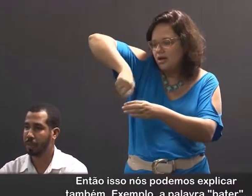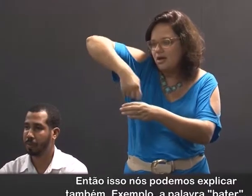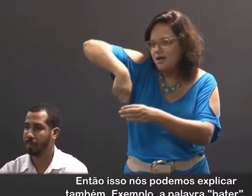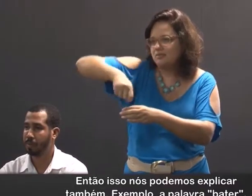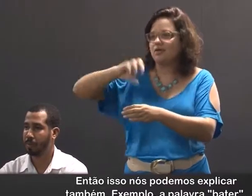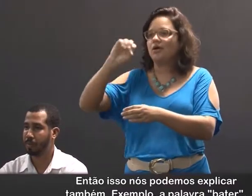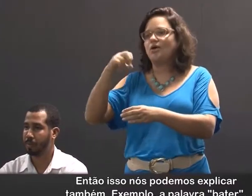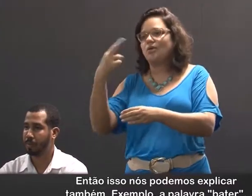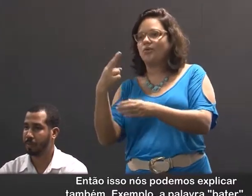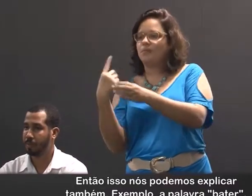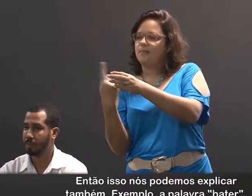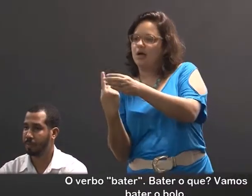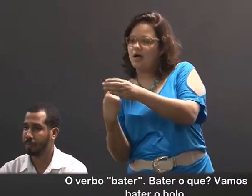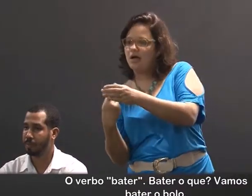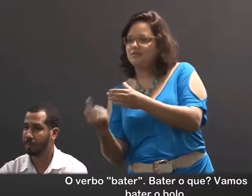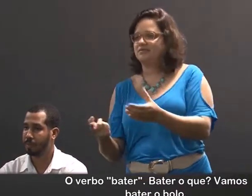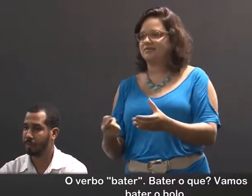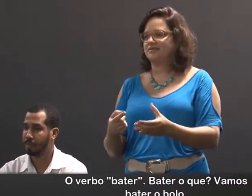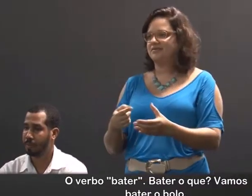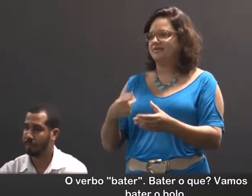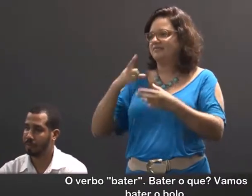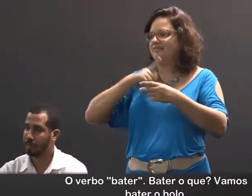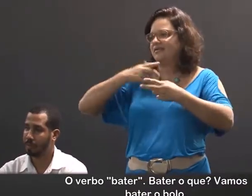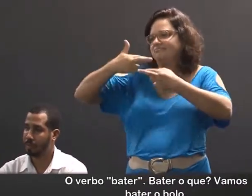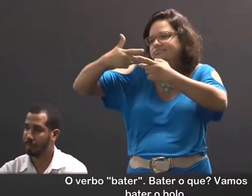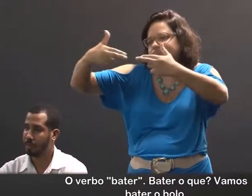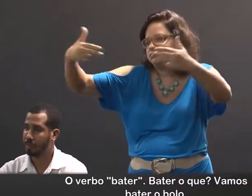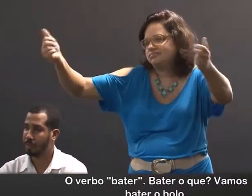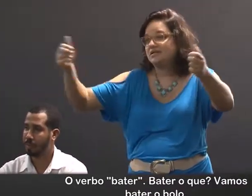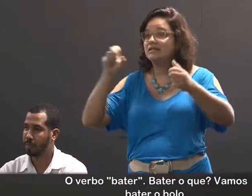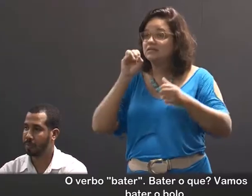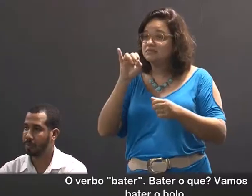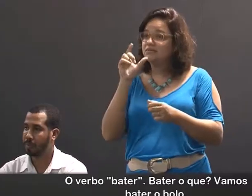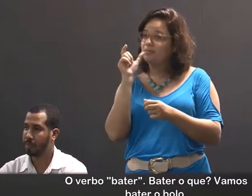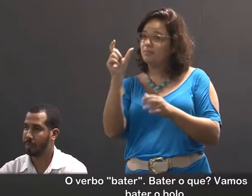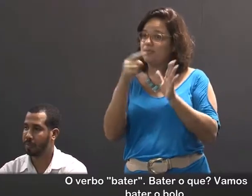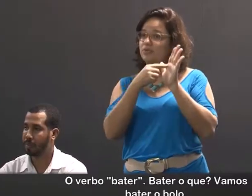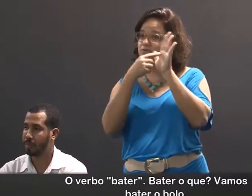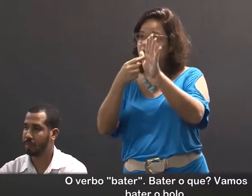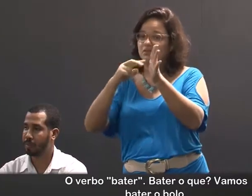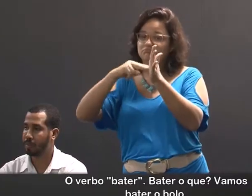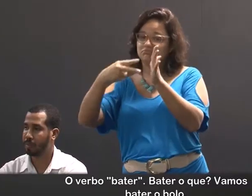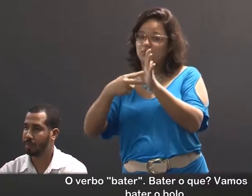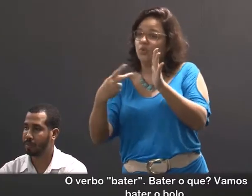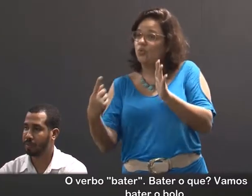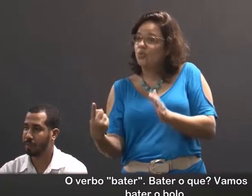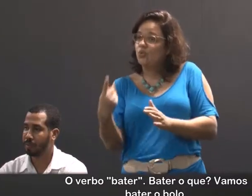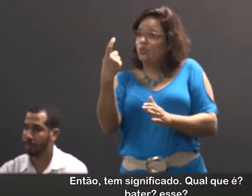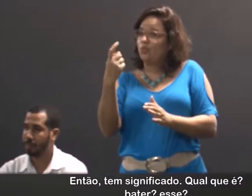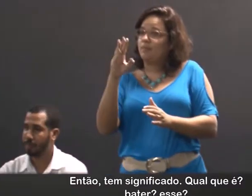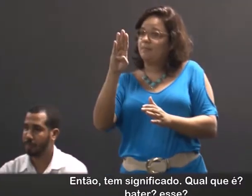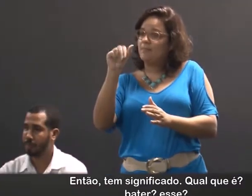palavra bater, né? O verbo bater. Bater o quê? Vamos bater o bolo. Então, tem